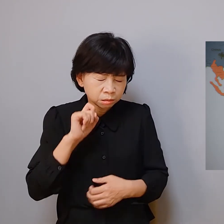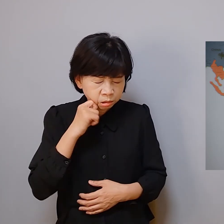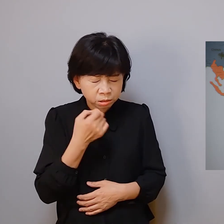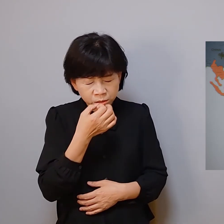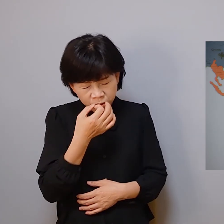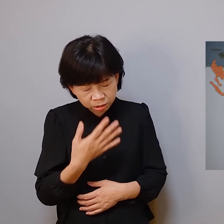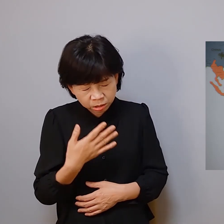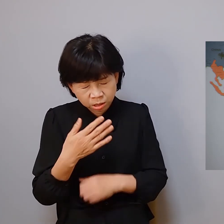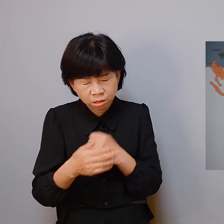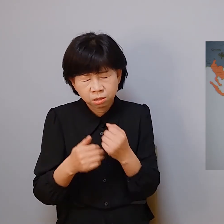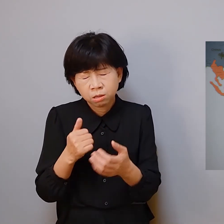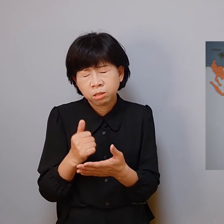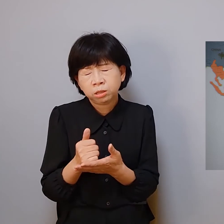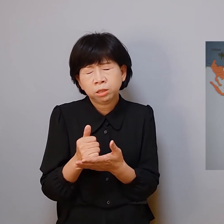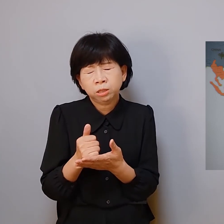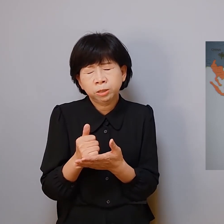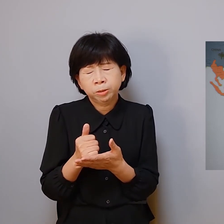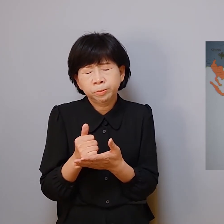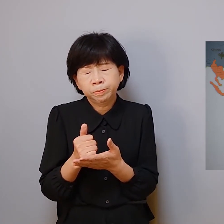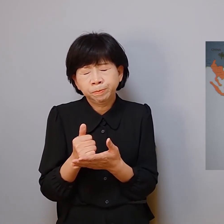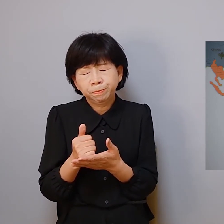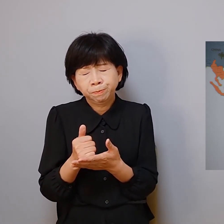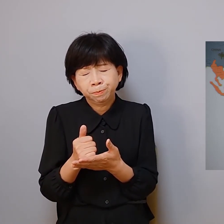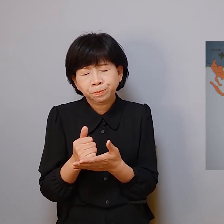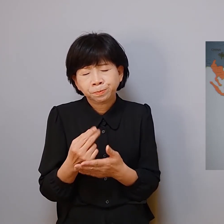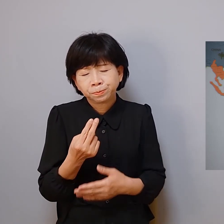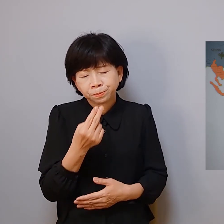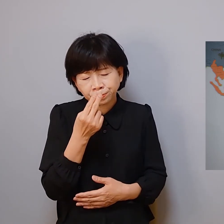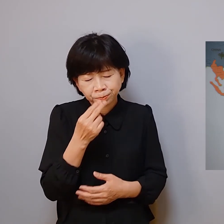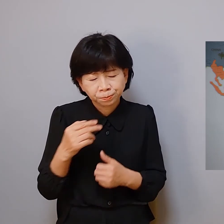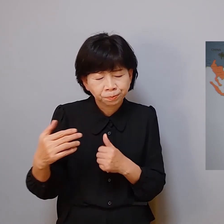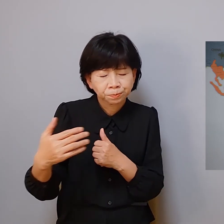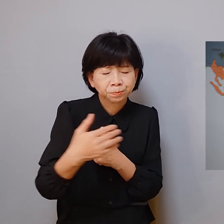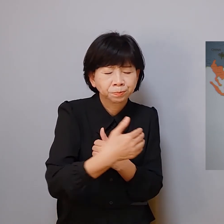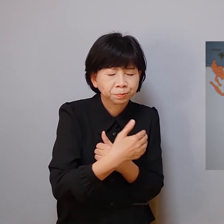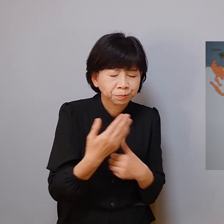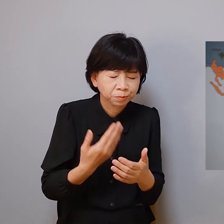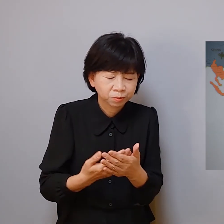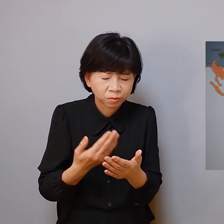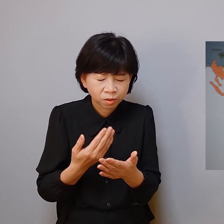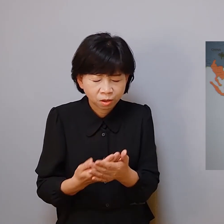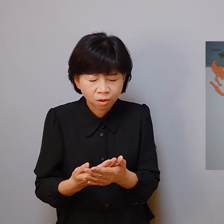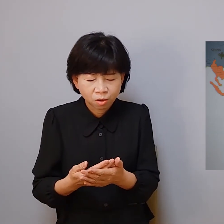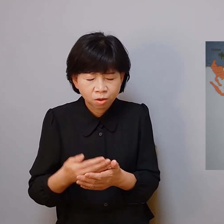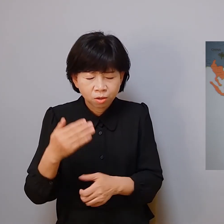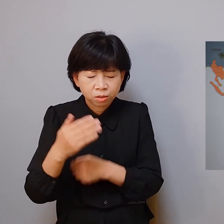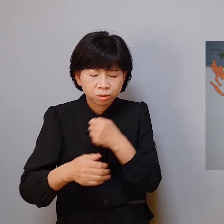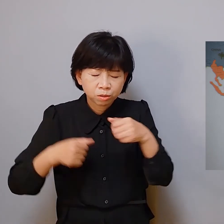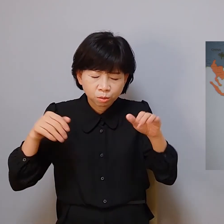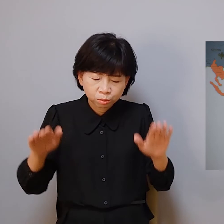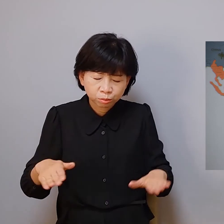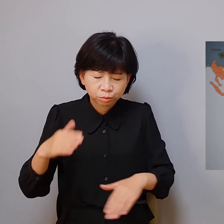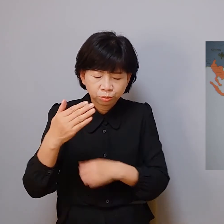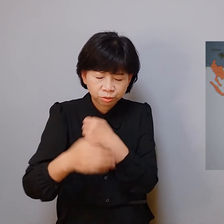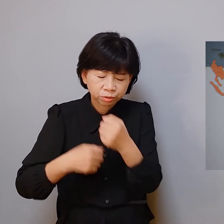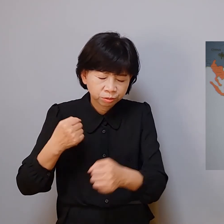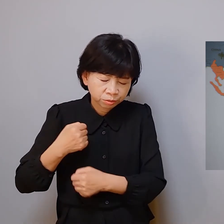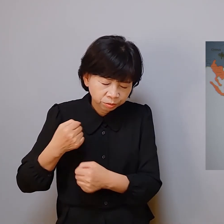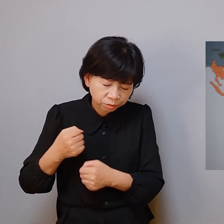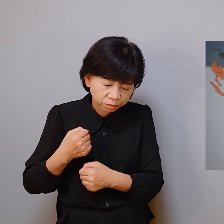우리 어린 생명들이 처해 있사오니 주여 생명싸개로 쏴주시고 천군 천사가 지켜